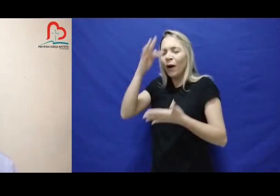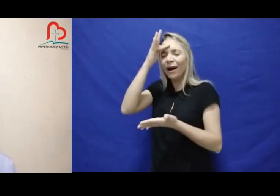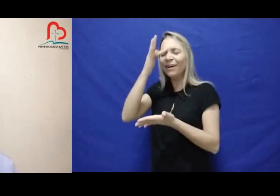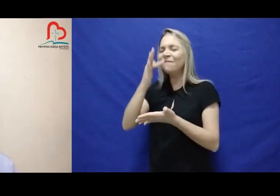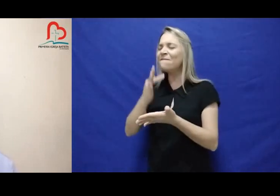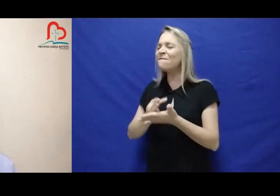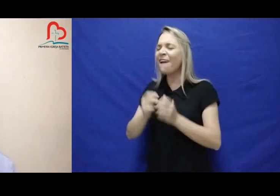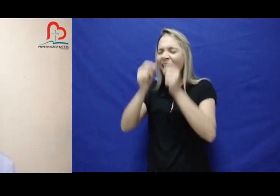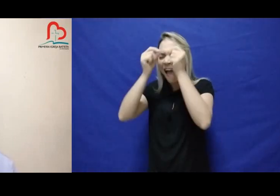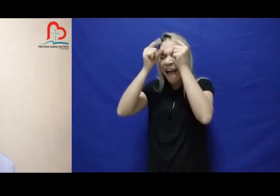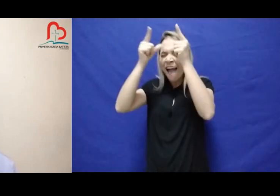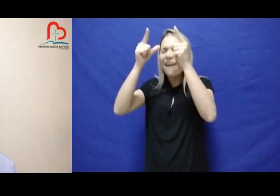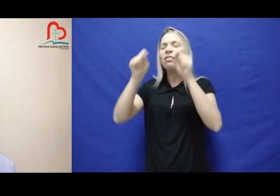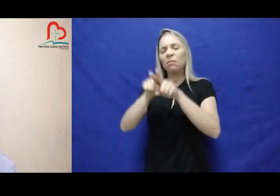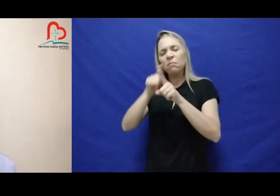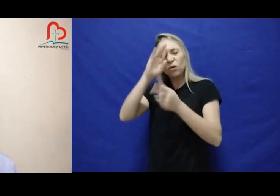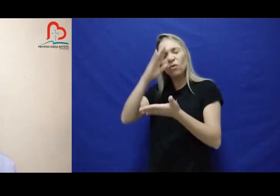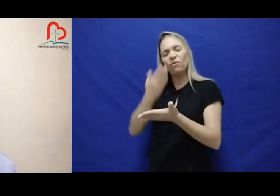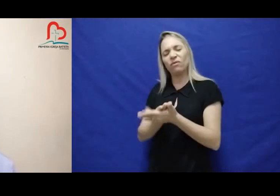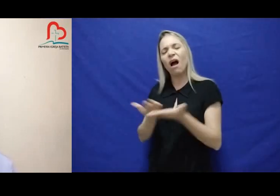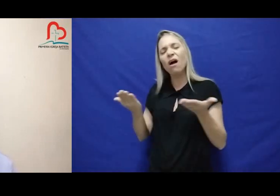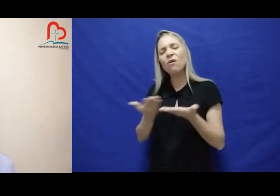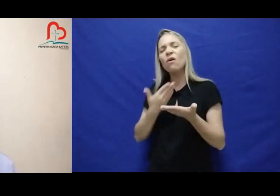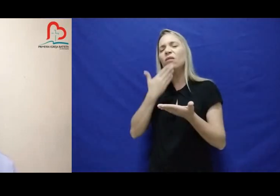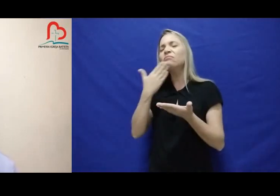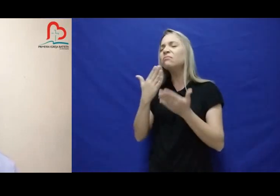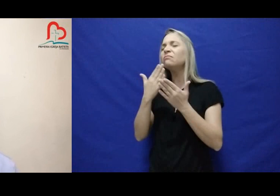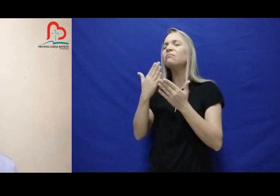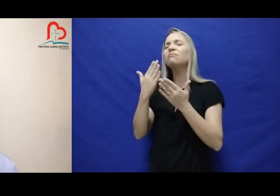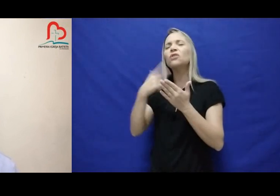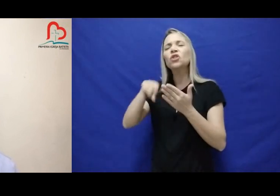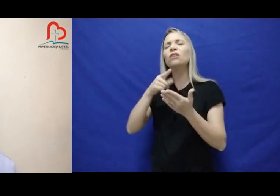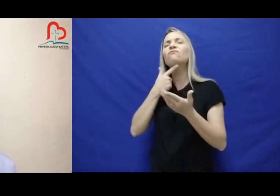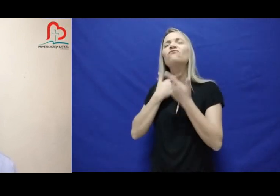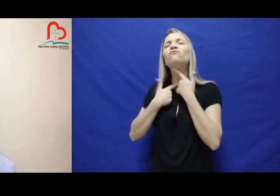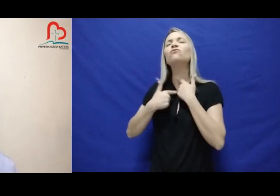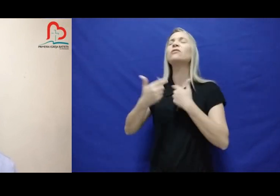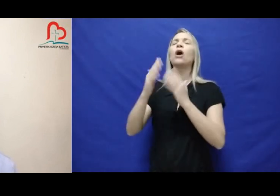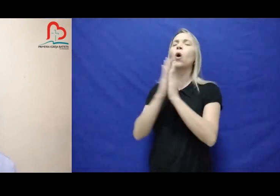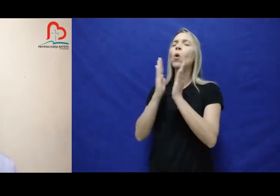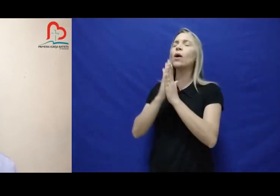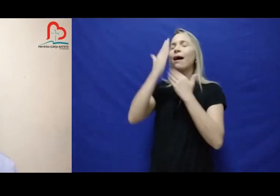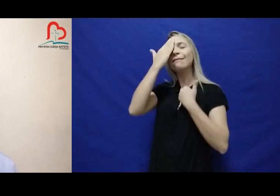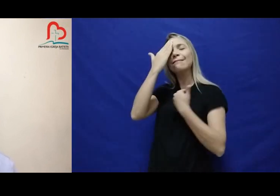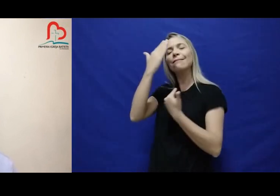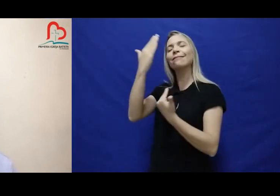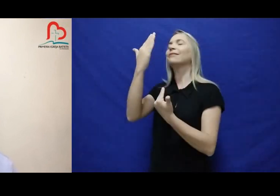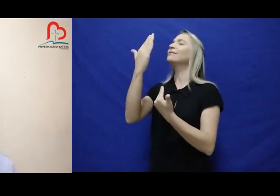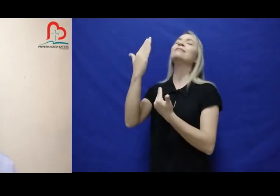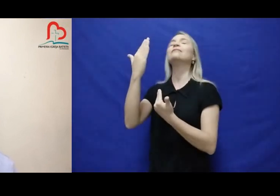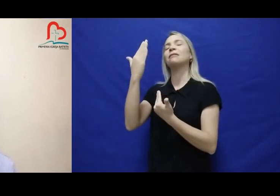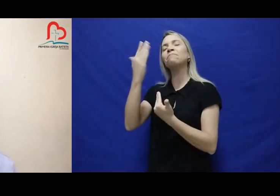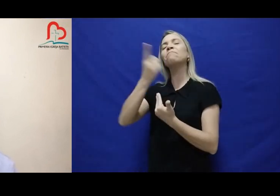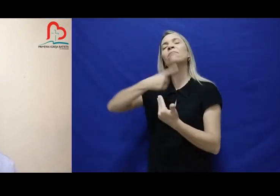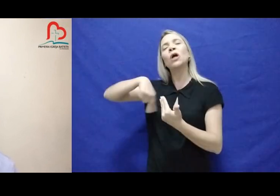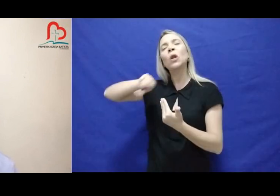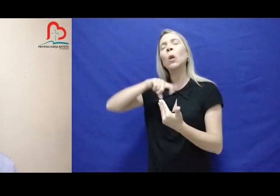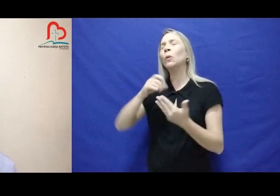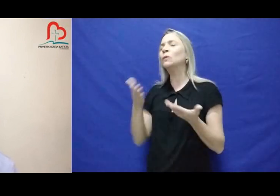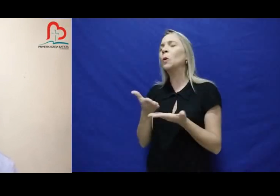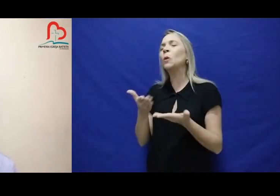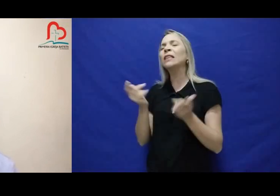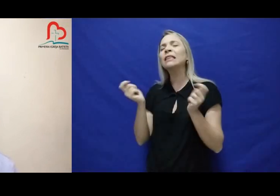a nossa fé e a nossa confiança no Senhor. A nossa oração também, Senhor, é para expressarmos a nossa gratidão a